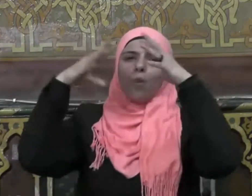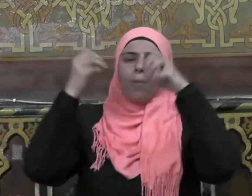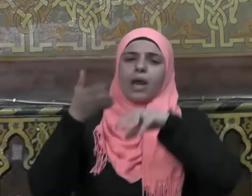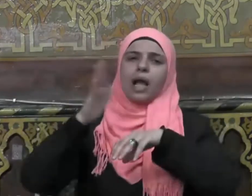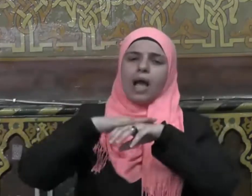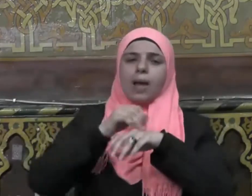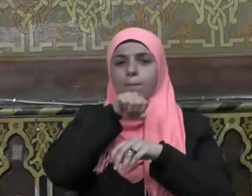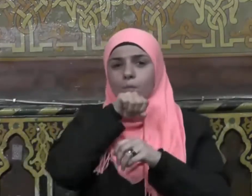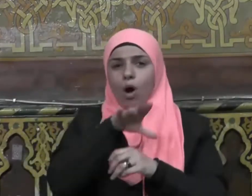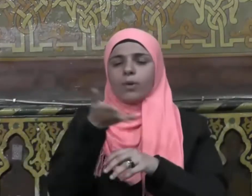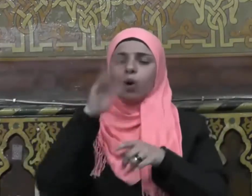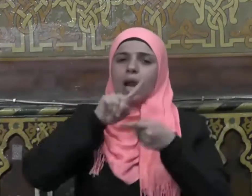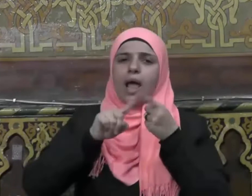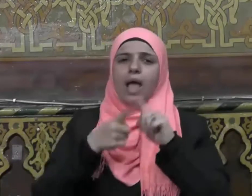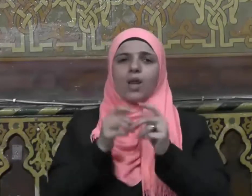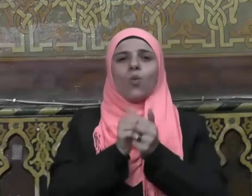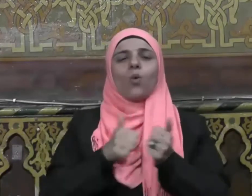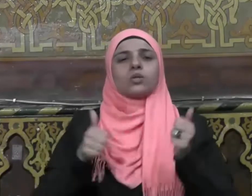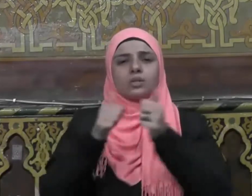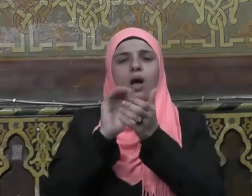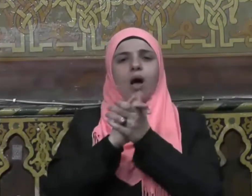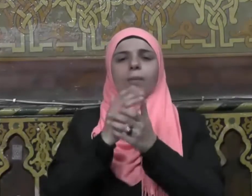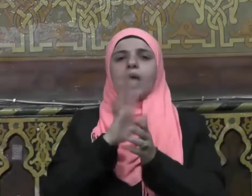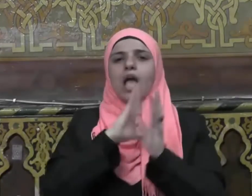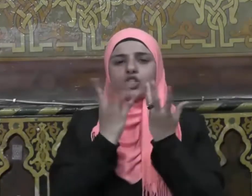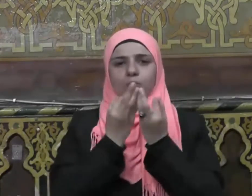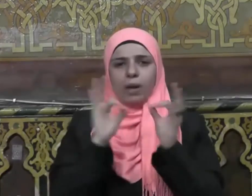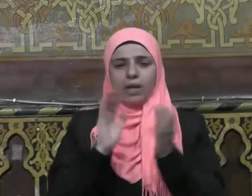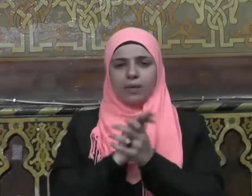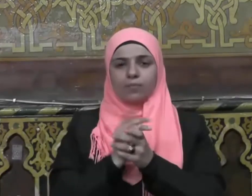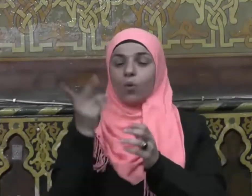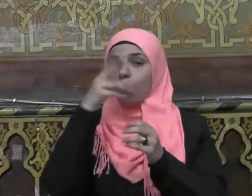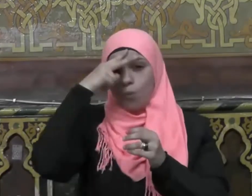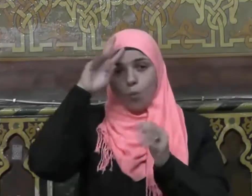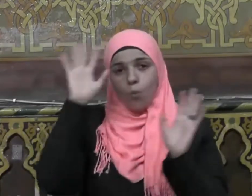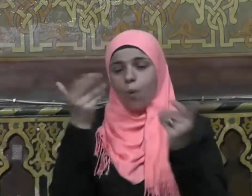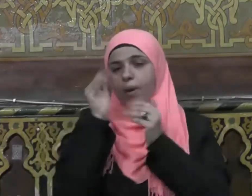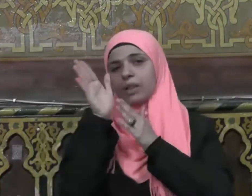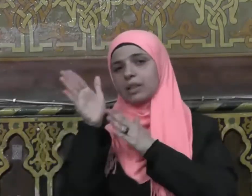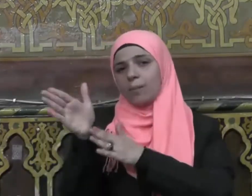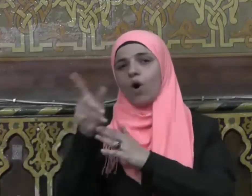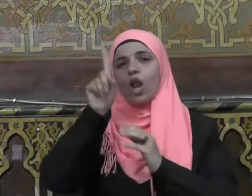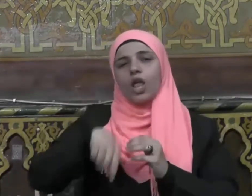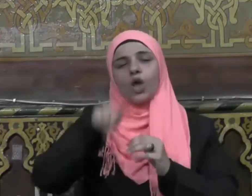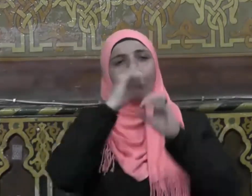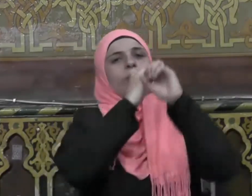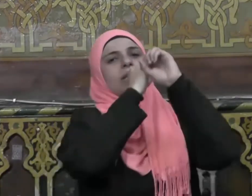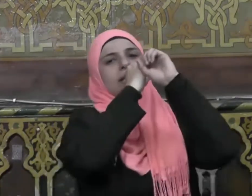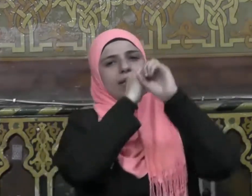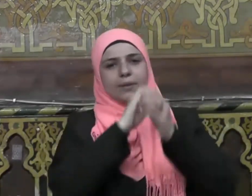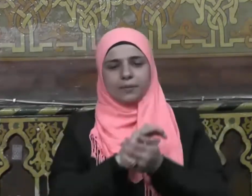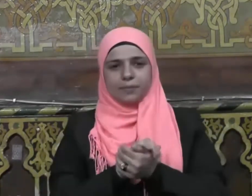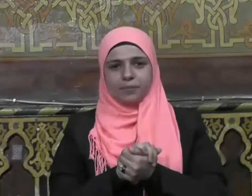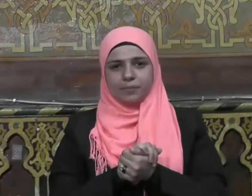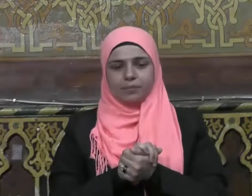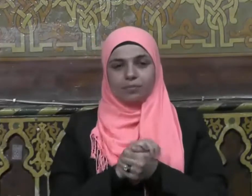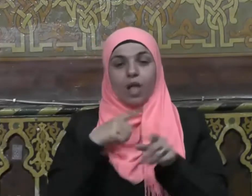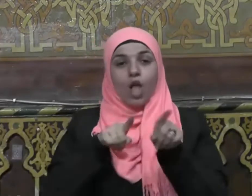وعلى آله وصحبه أجمعين، ومن تبعهم بإحسانٍ إلى يوم الدين. إخوة